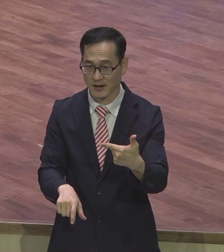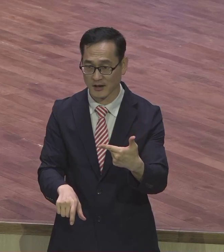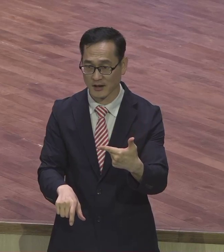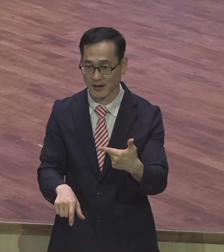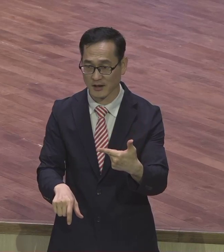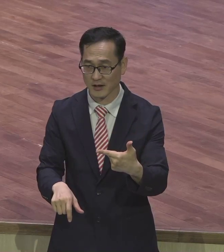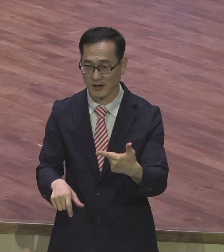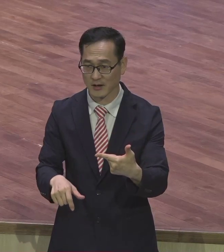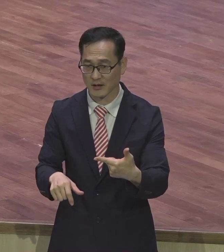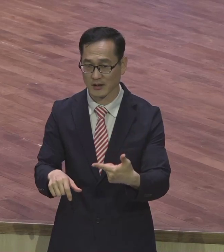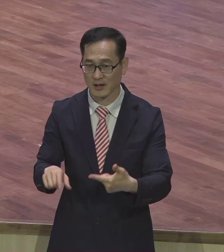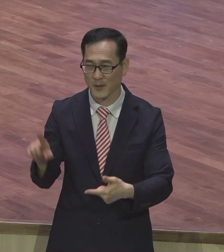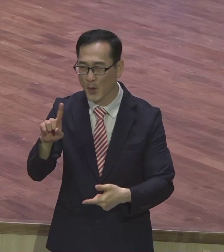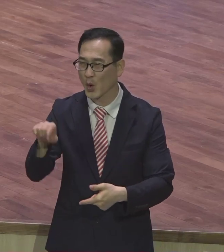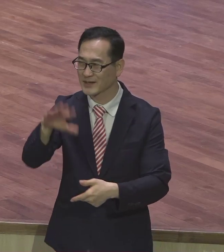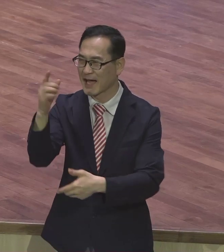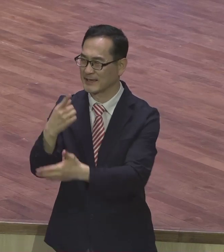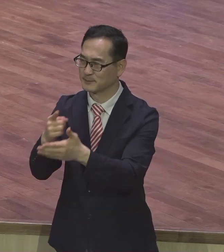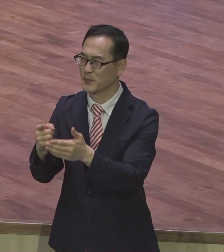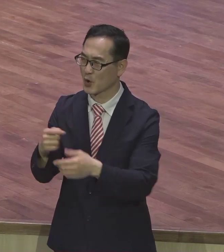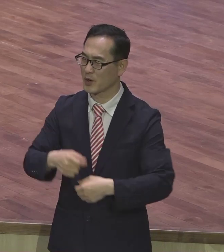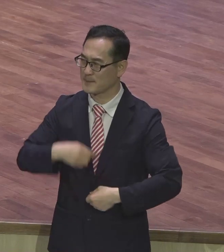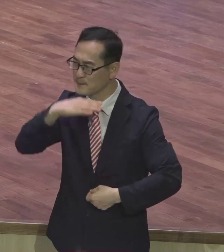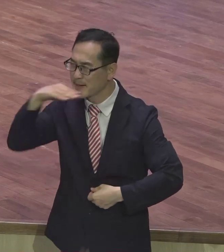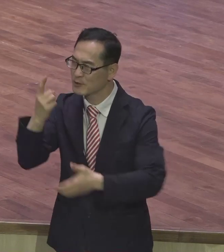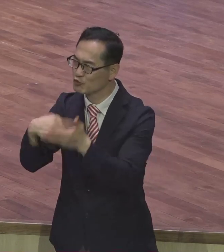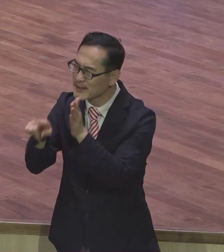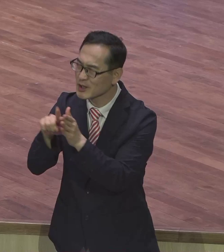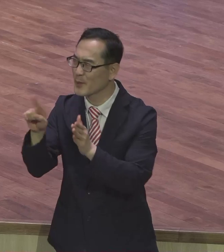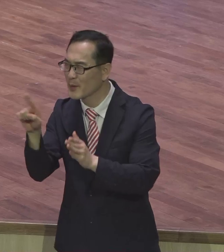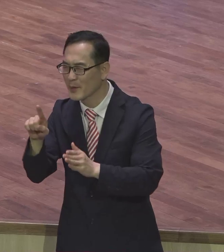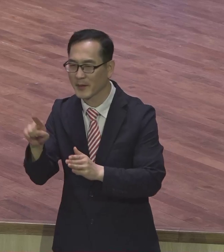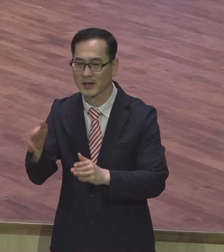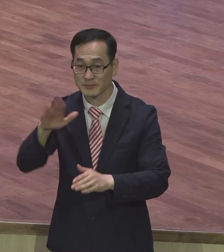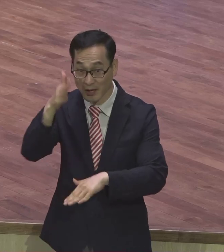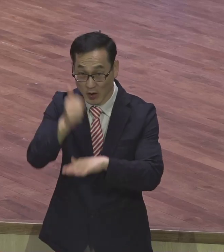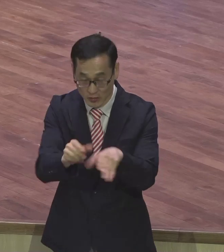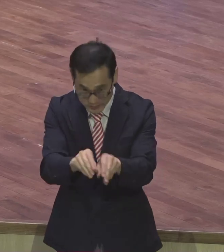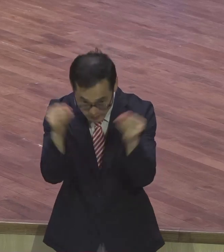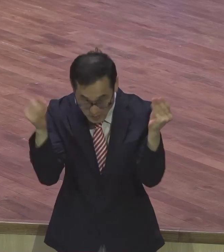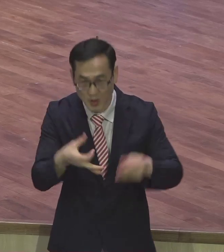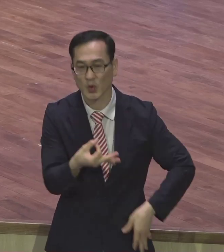뭐요? 물질 돈에 딱 갇혀있어요. 돈